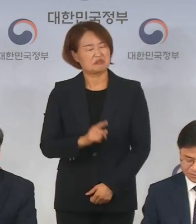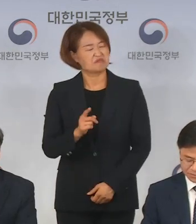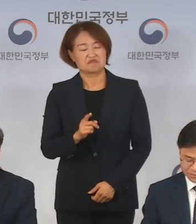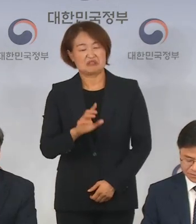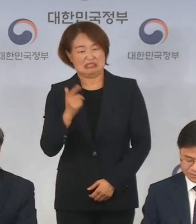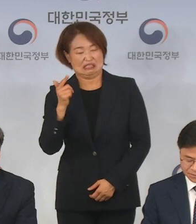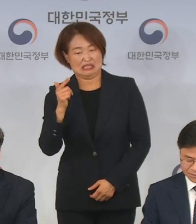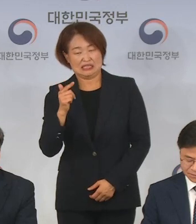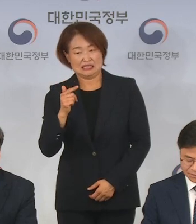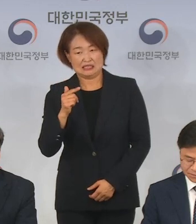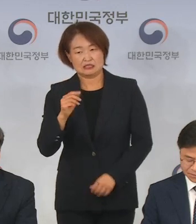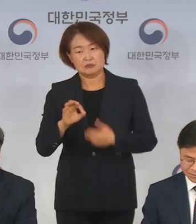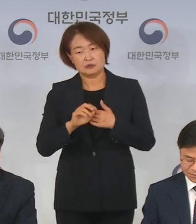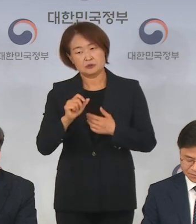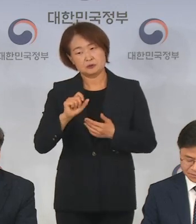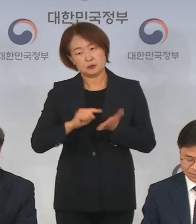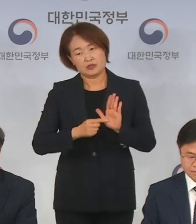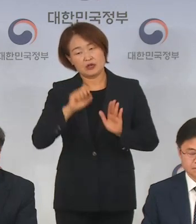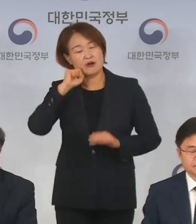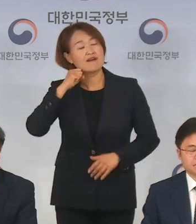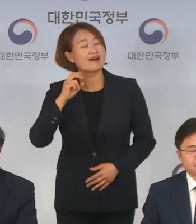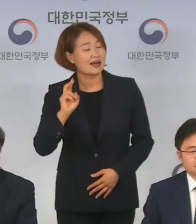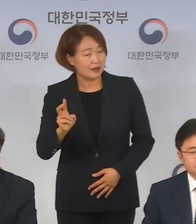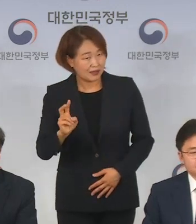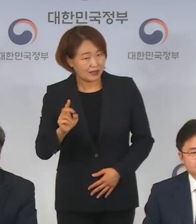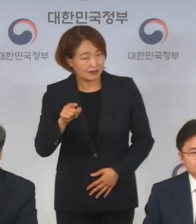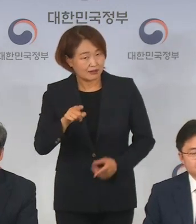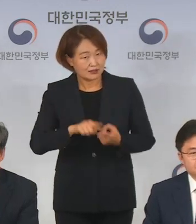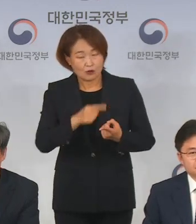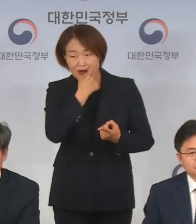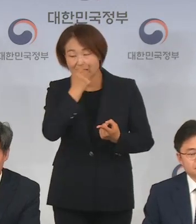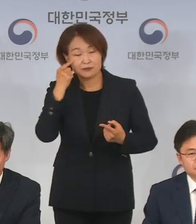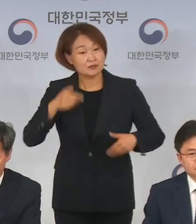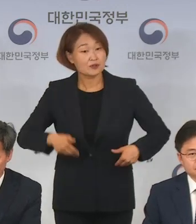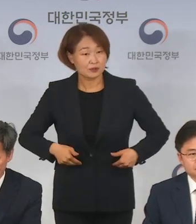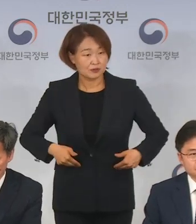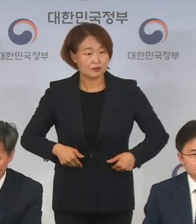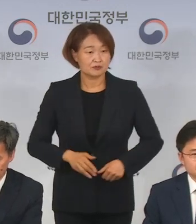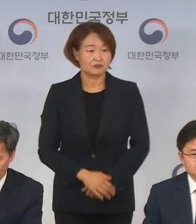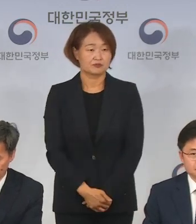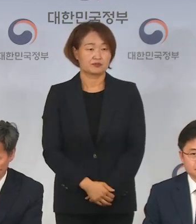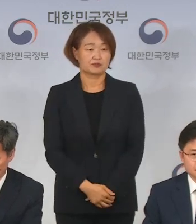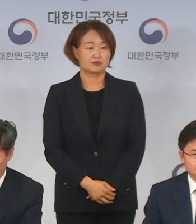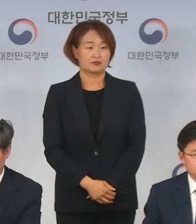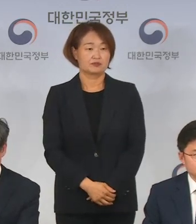않다면 그건 좀 어렵지 않을까 싶습니다. 그건 좀 더 체크를 해봐야 될 것 같습니다.